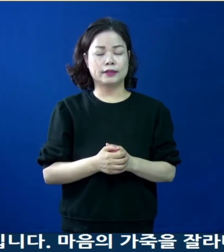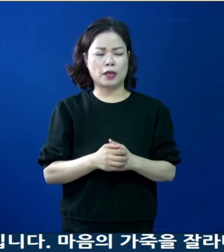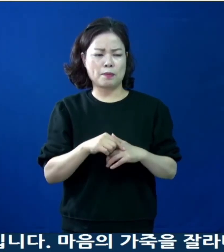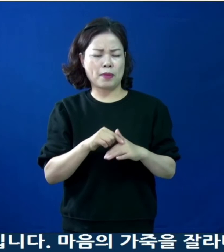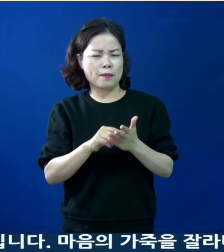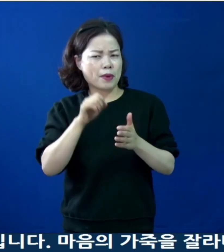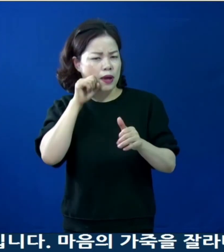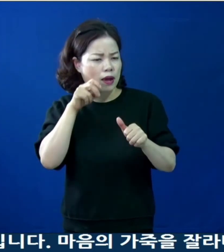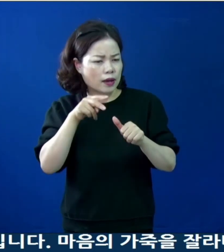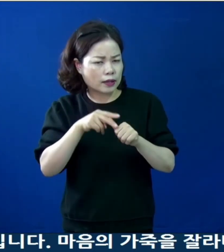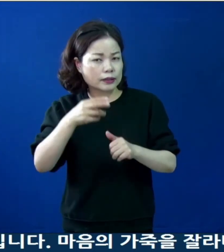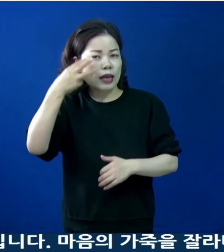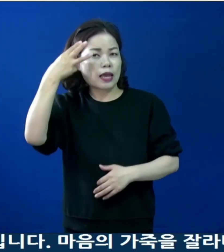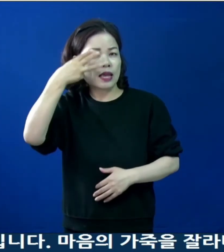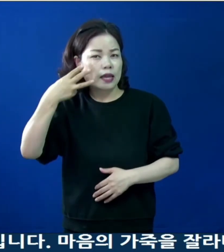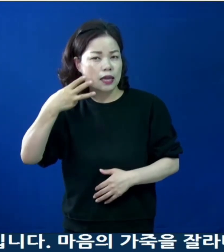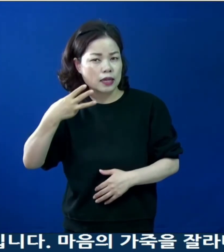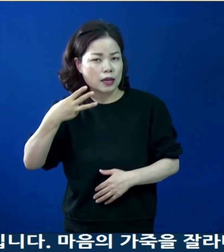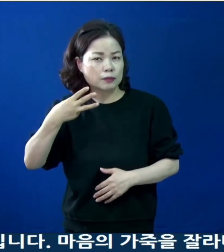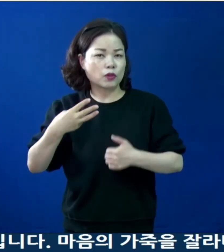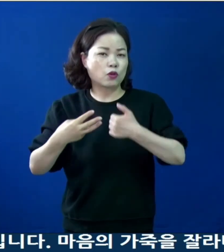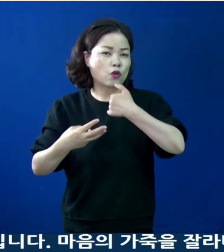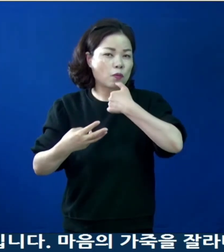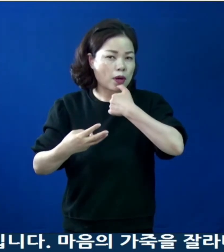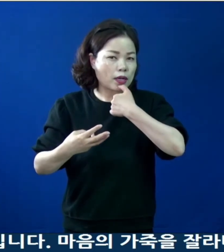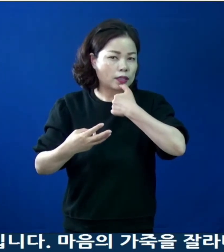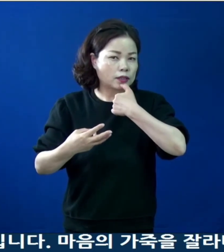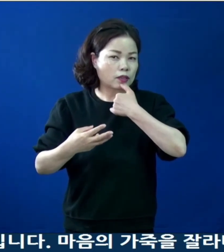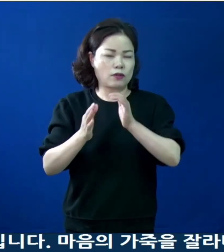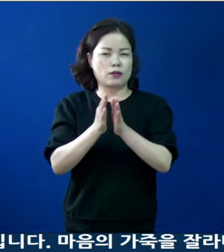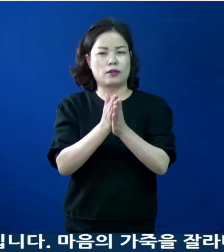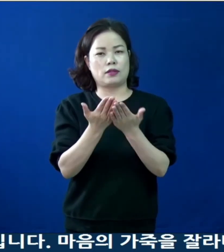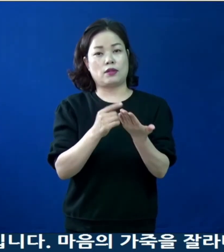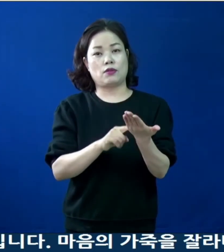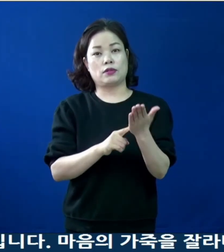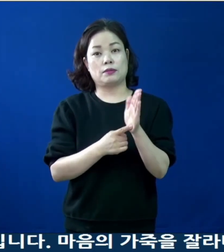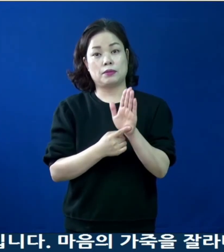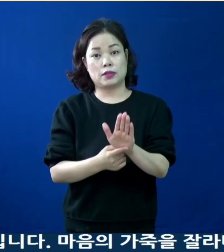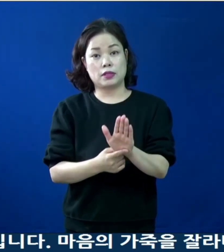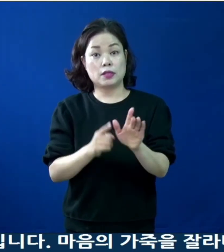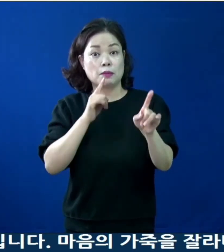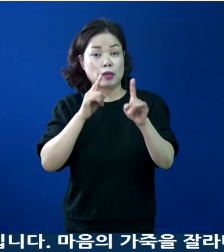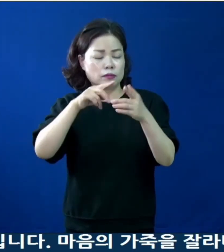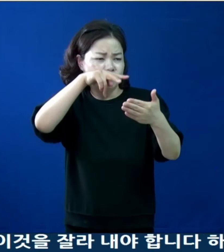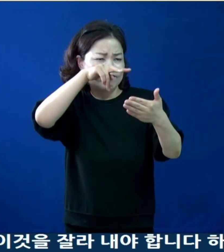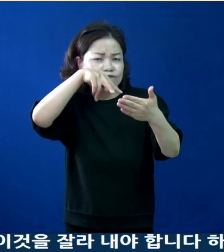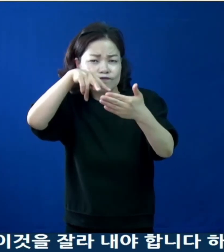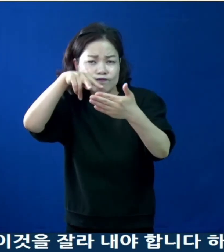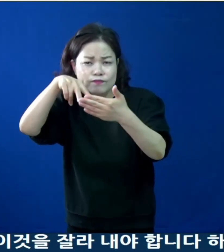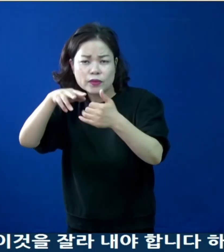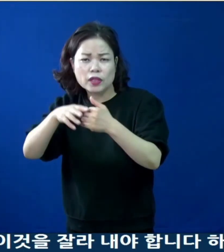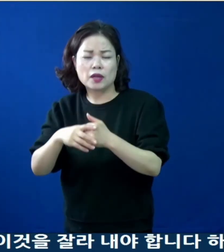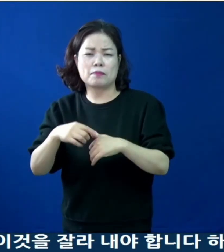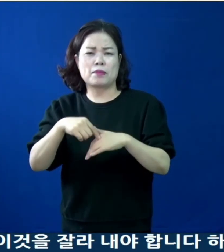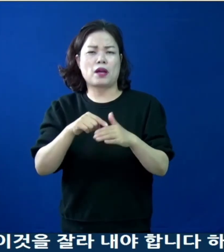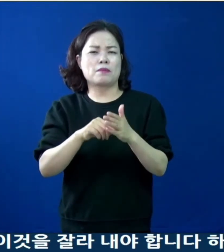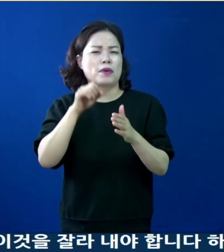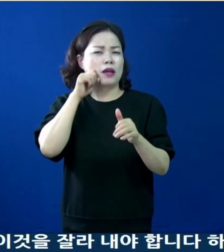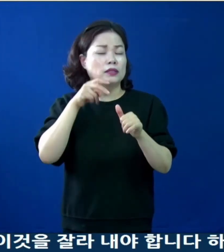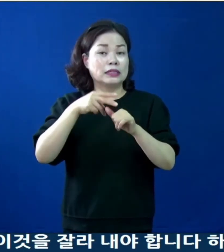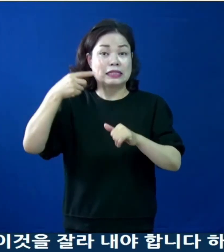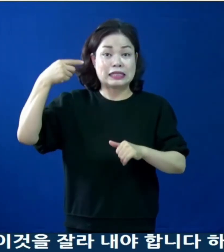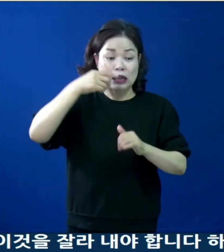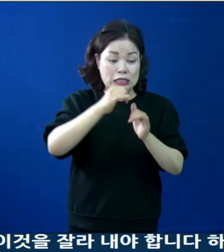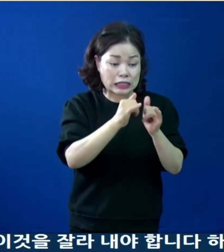마음의 할례는 예레미야 4장과 로마서 2장에 등장하는 말씀입니다. 이 말씀을 읽으면 이 마음의 할례는